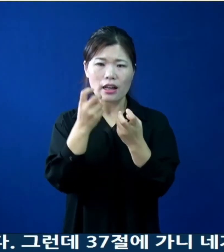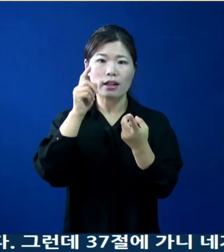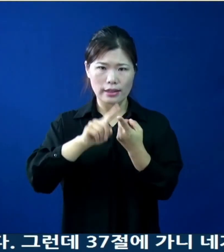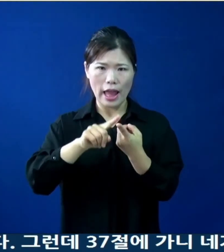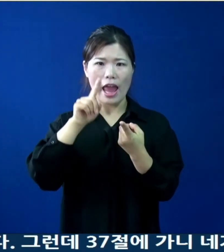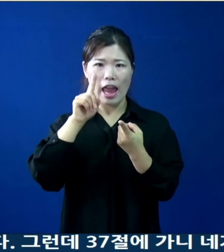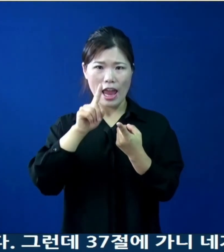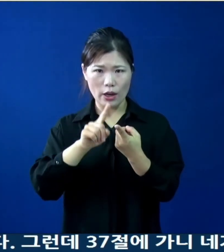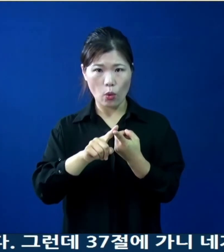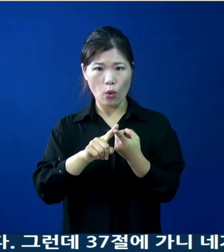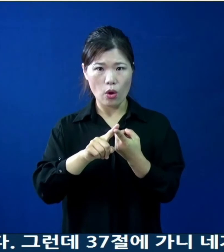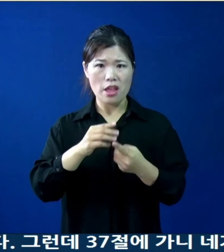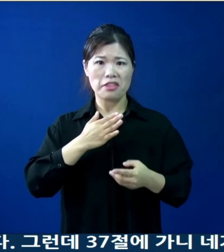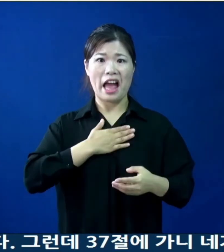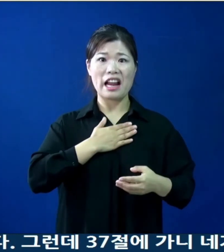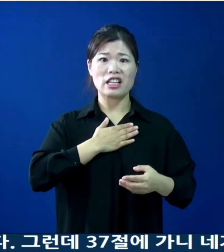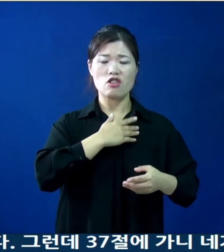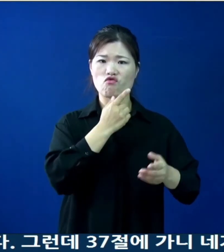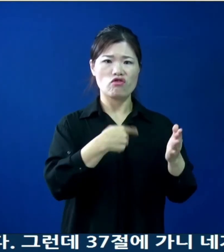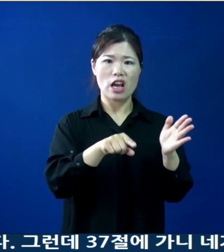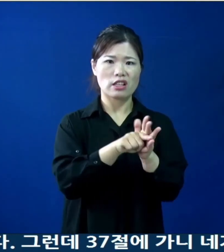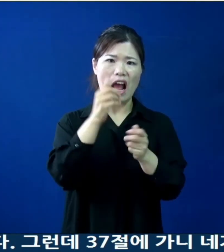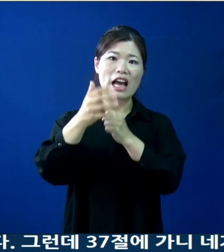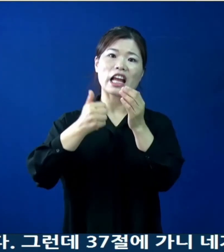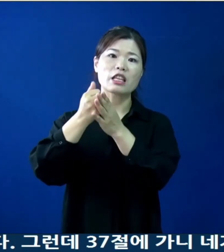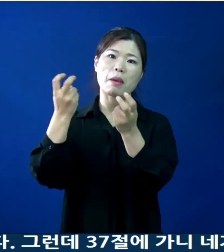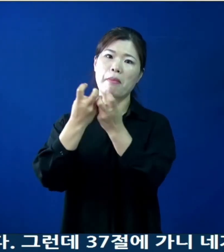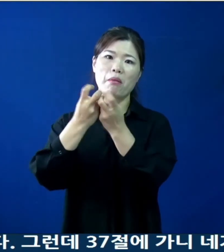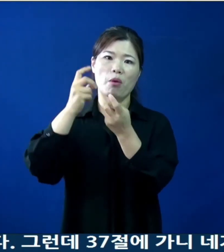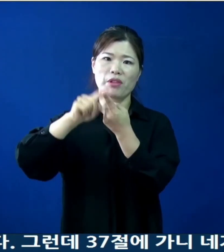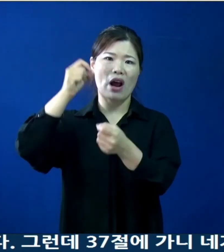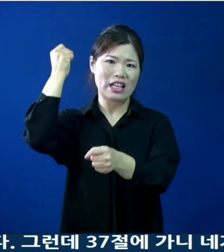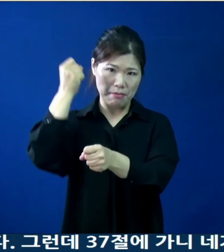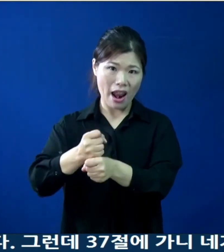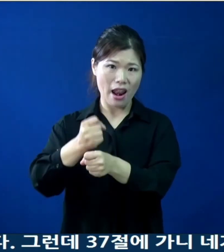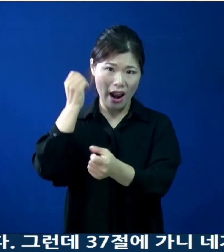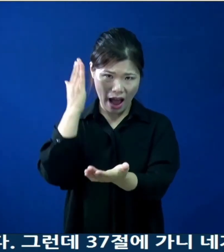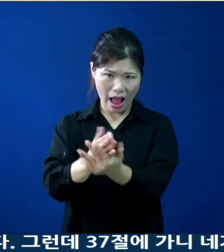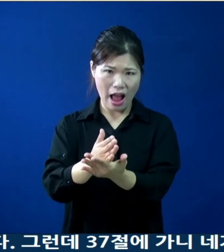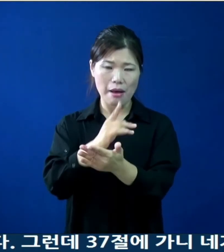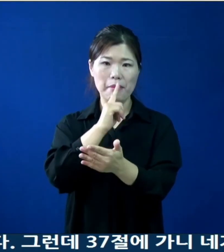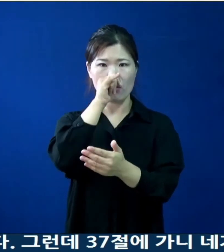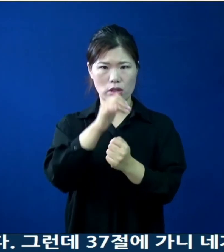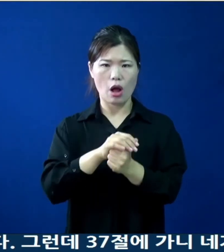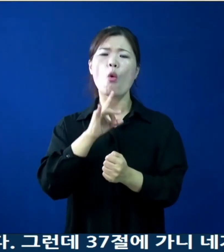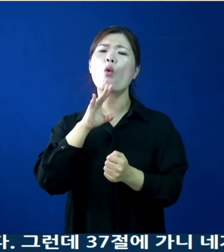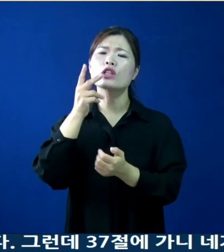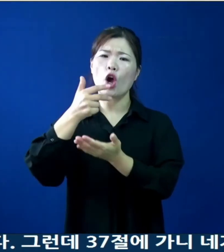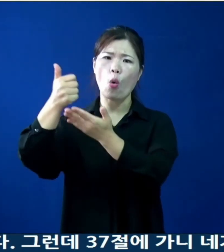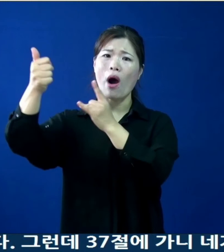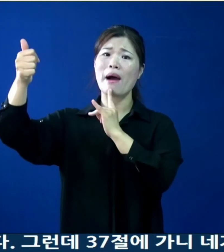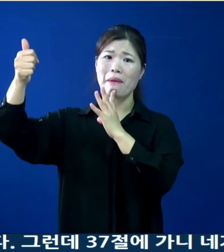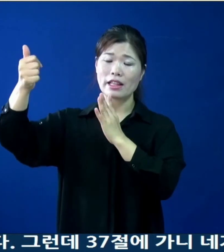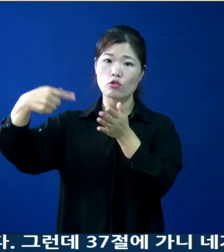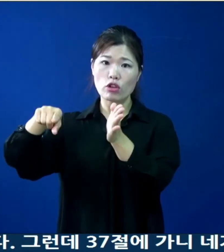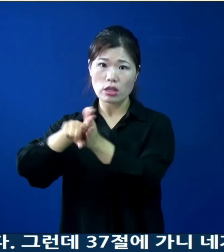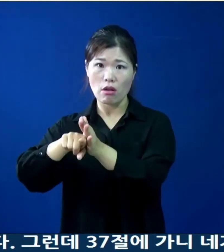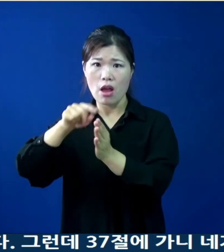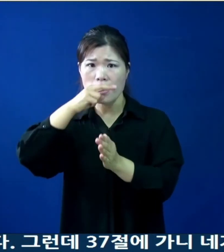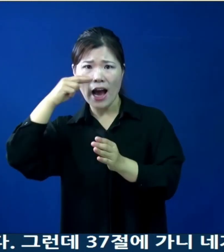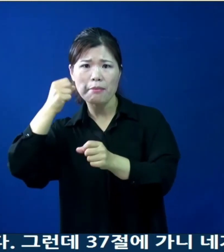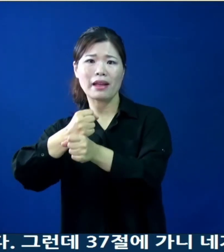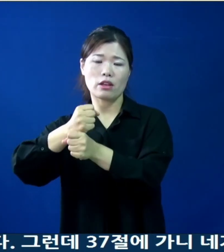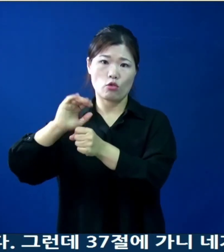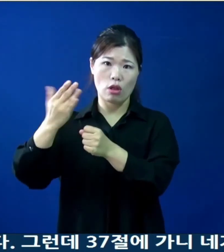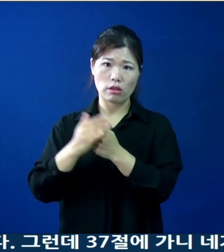만들지 말라, 이렇게 얘기하는 겁니다. 오직 여호와를 위해서 만들고 여호와를 위한 향은